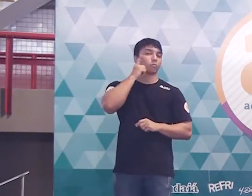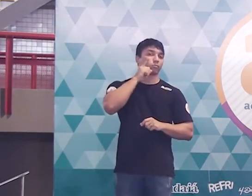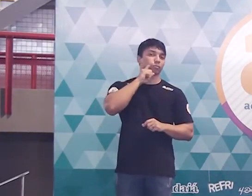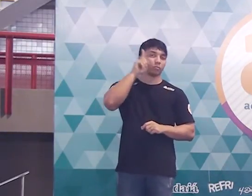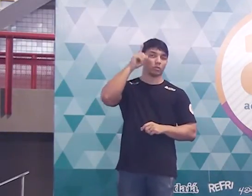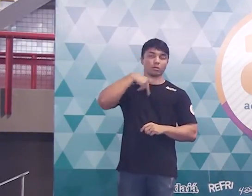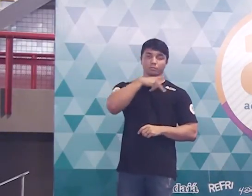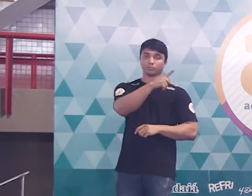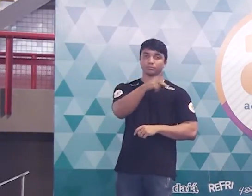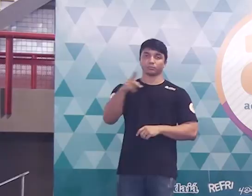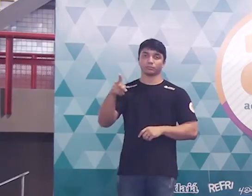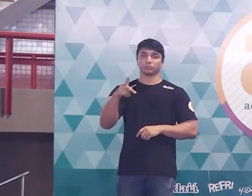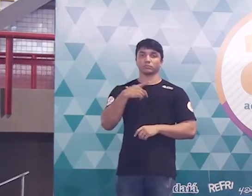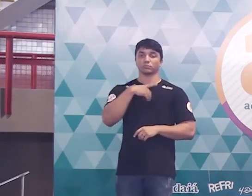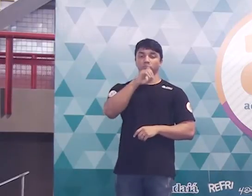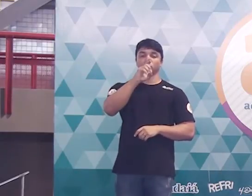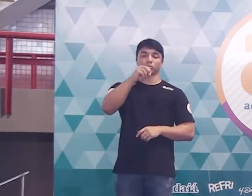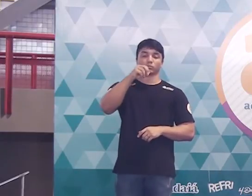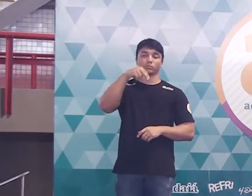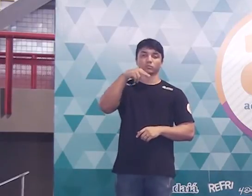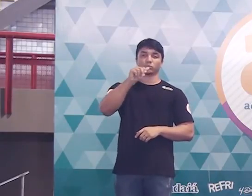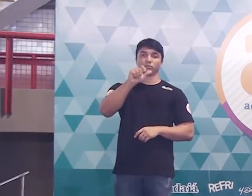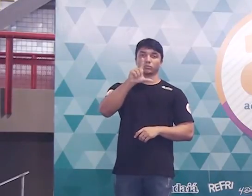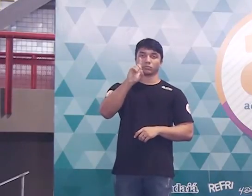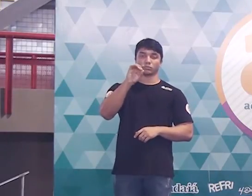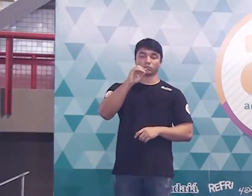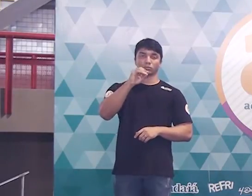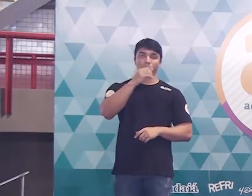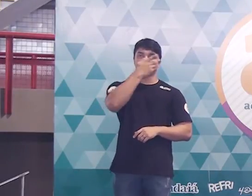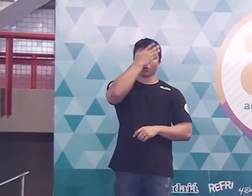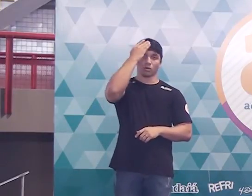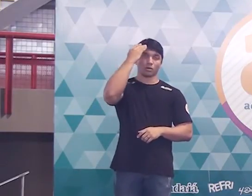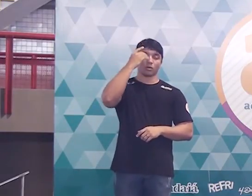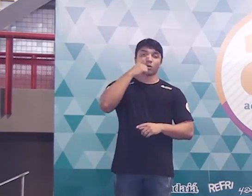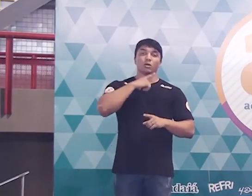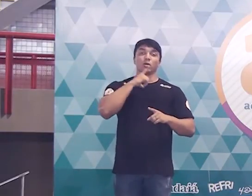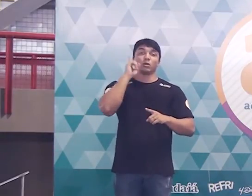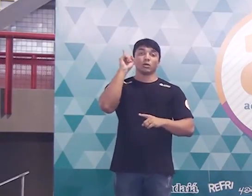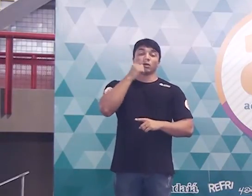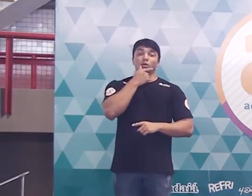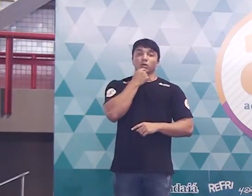Estados Unidos, o Donald Trump, né, ele recentemente